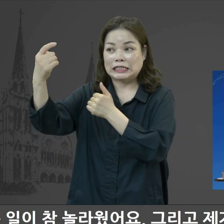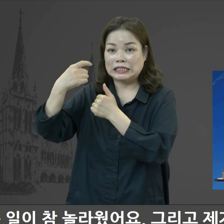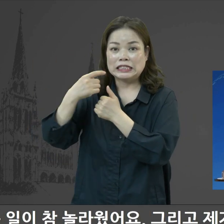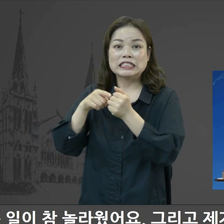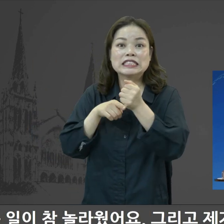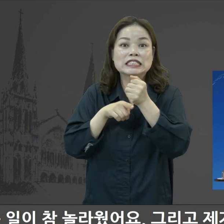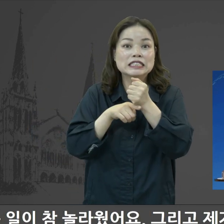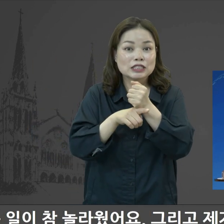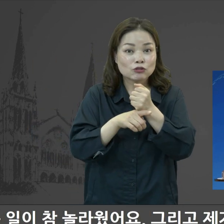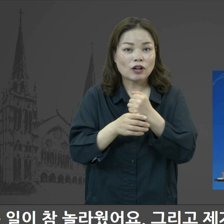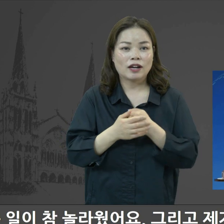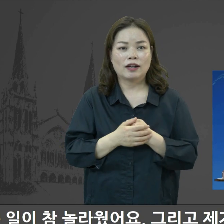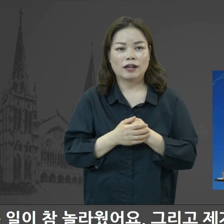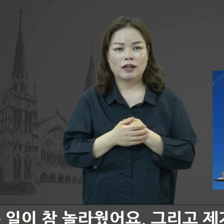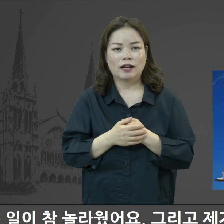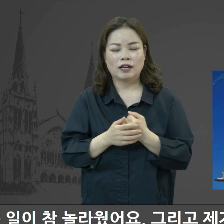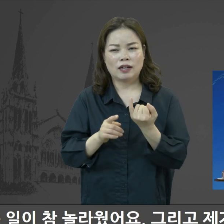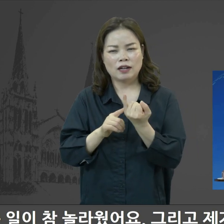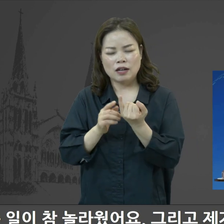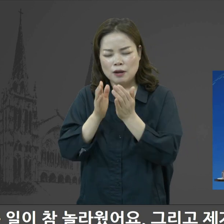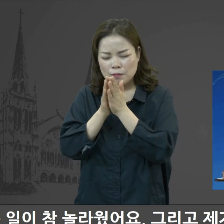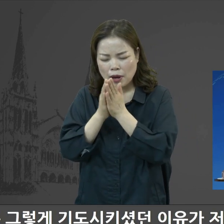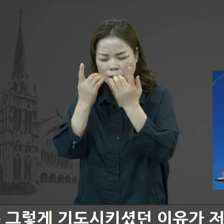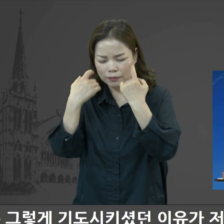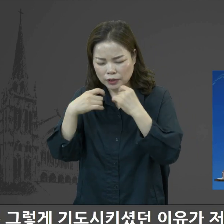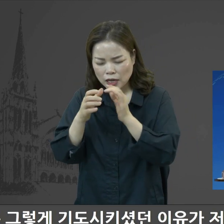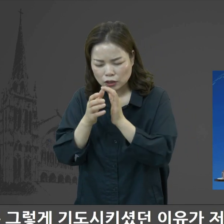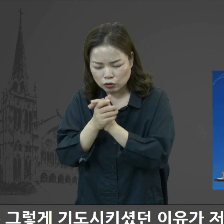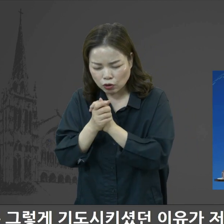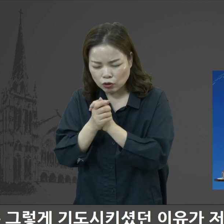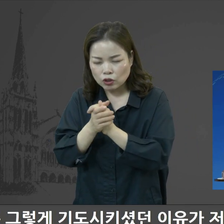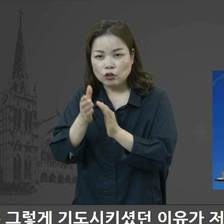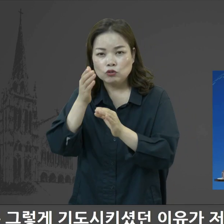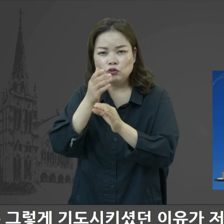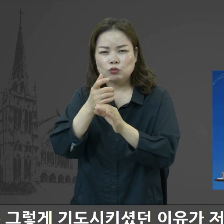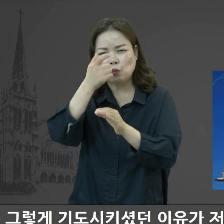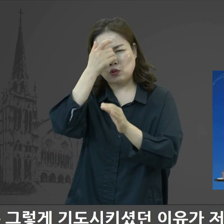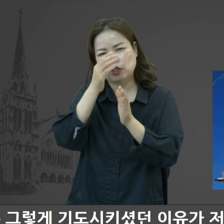이유가, 저는요 밤새도록 기도시키신 게 하나님이 중보 기도만